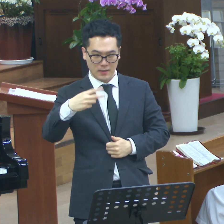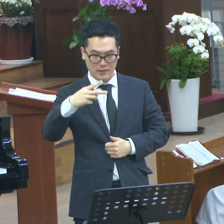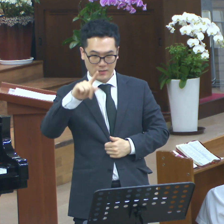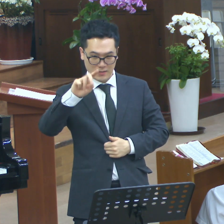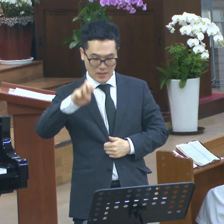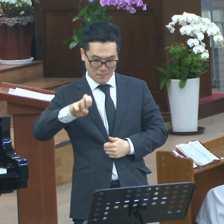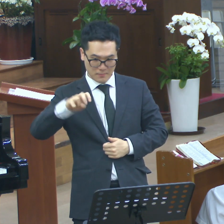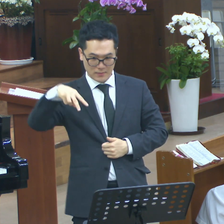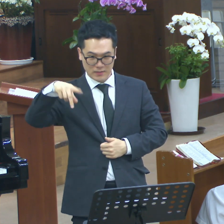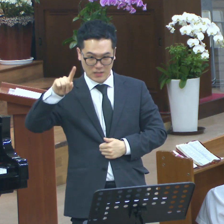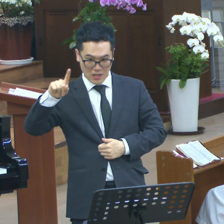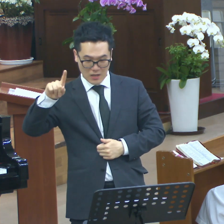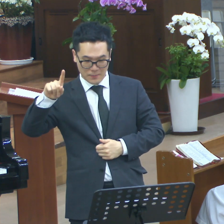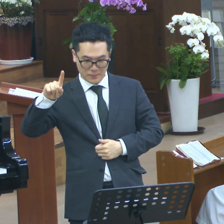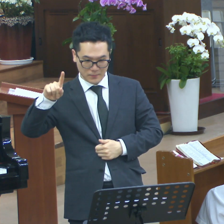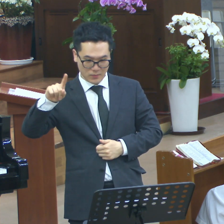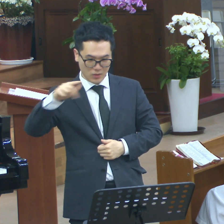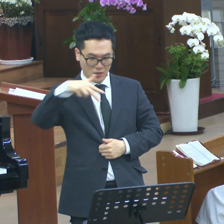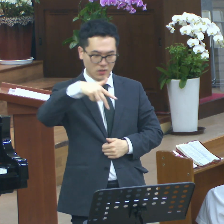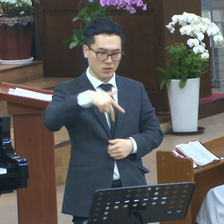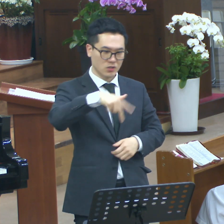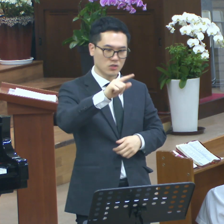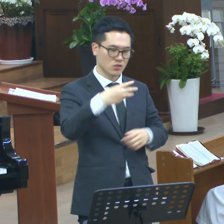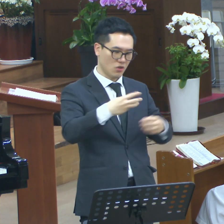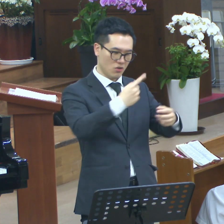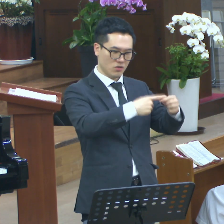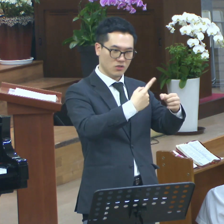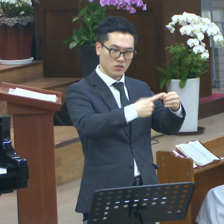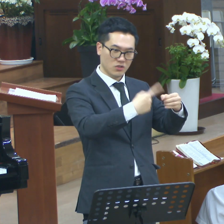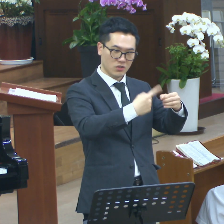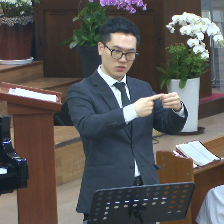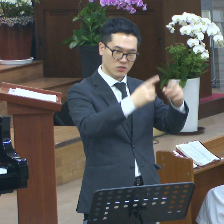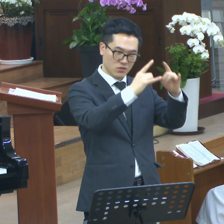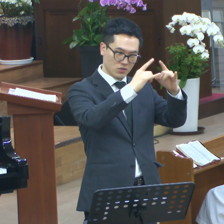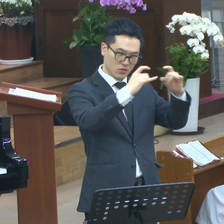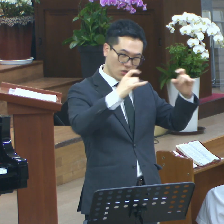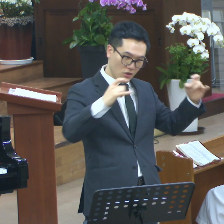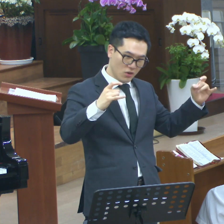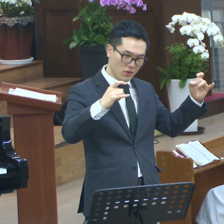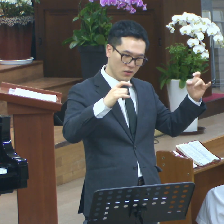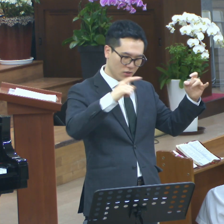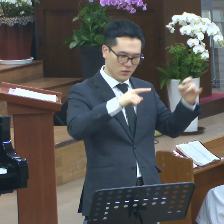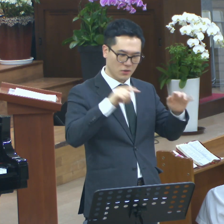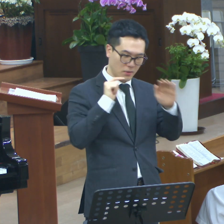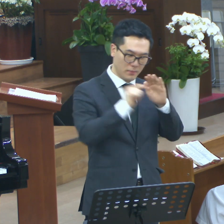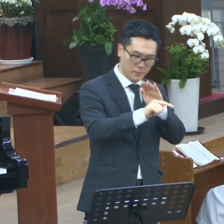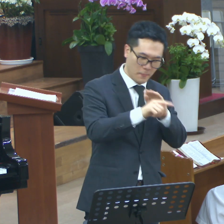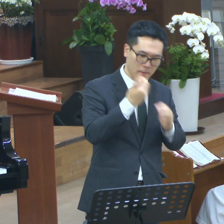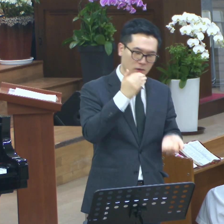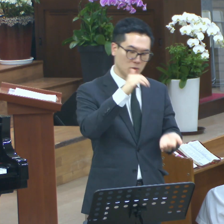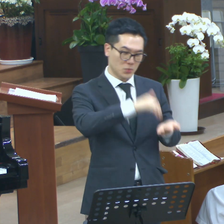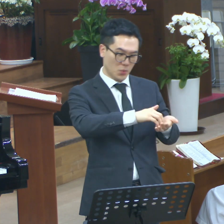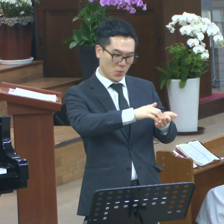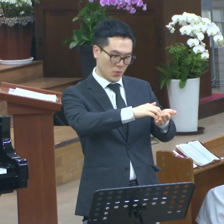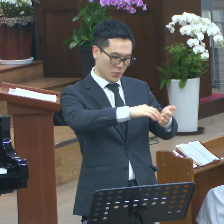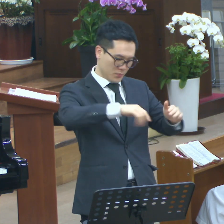있거든요. 물이 낙수가 압력을 넣어서 돌이 파져 있으면서 굉장히 길게